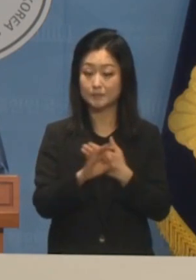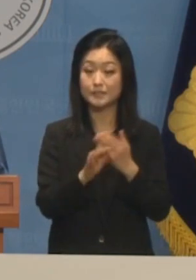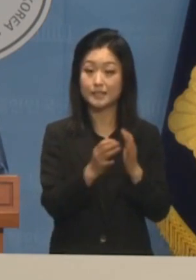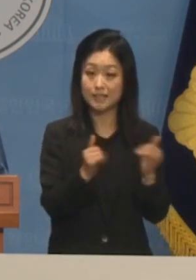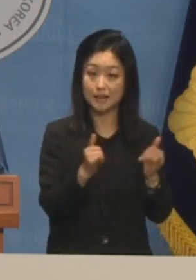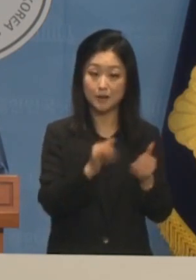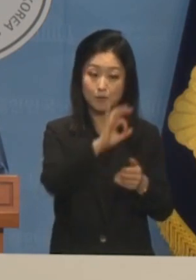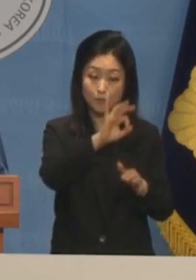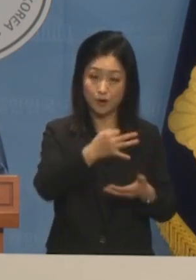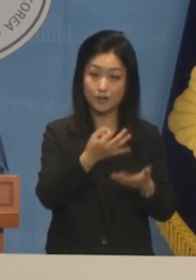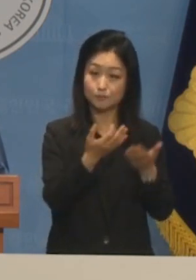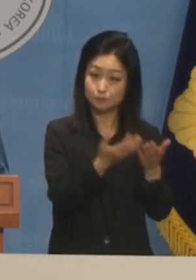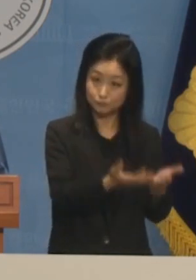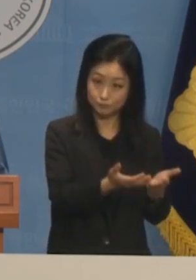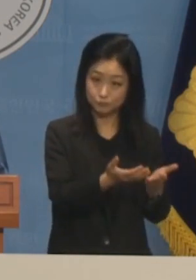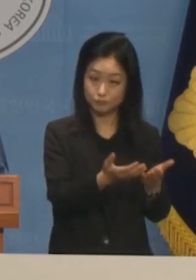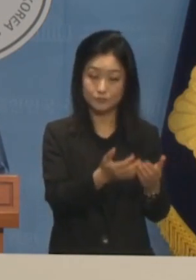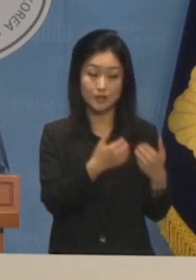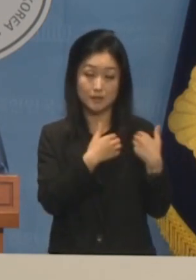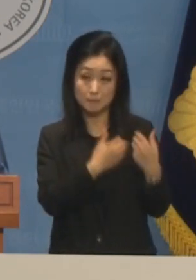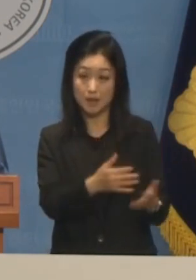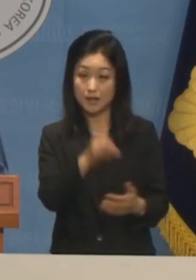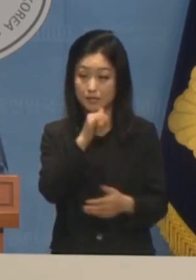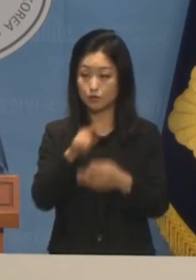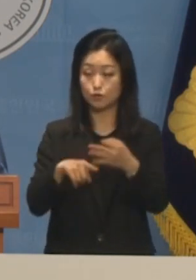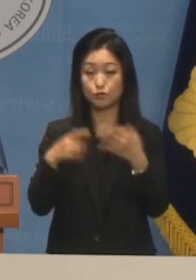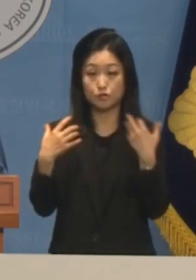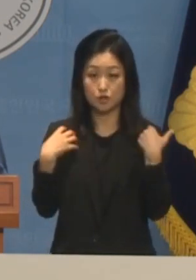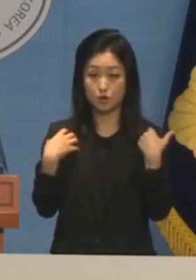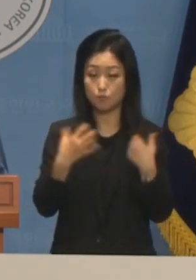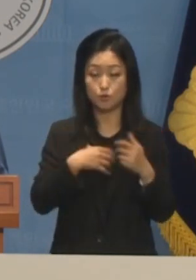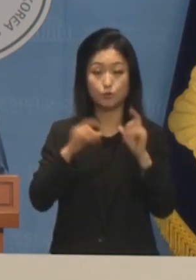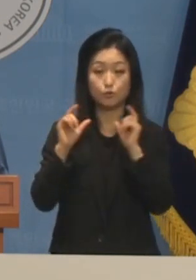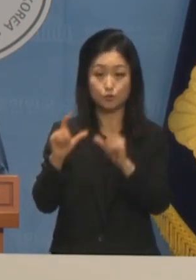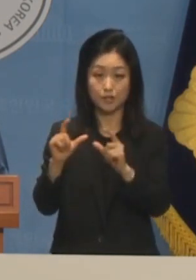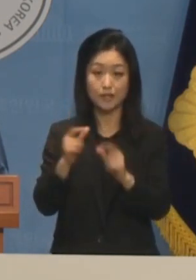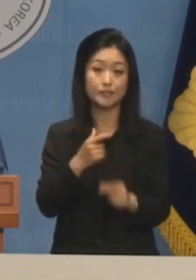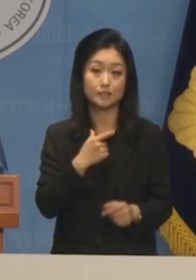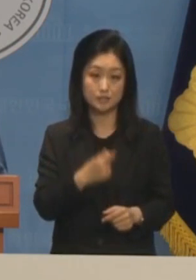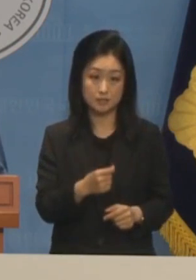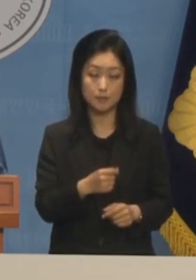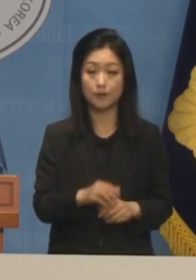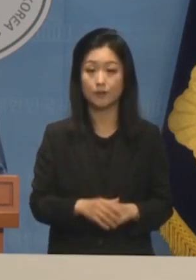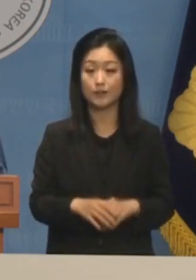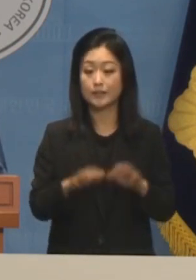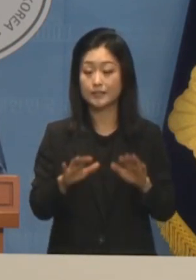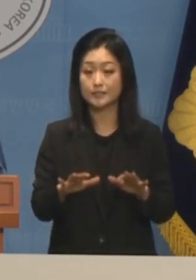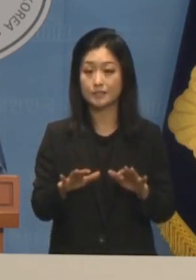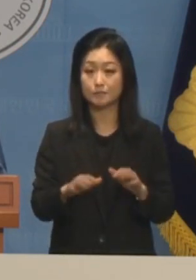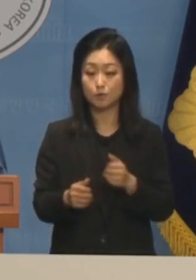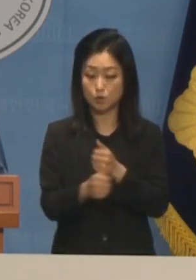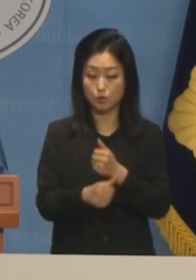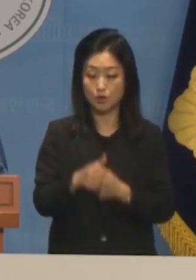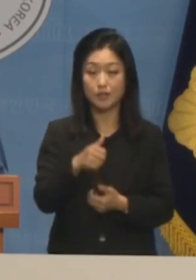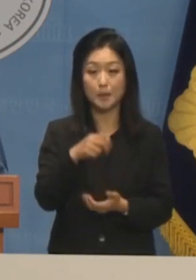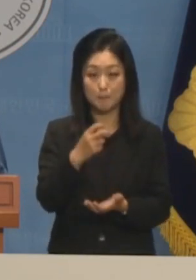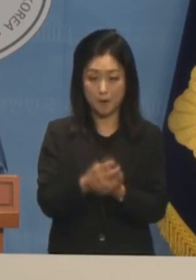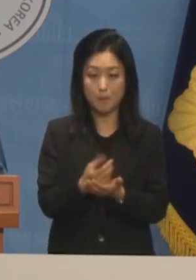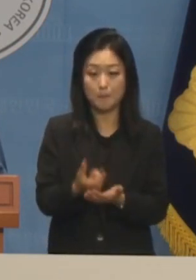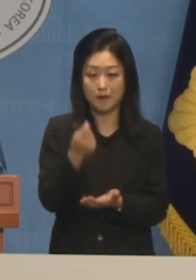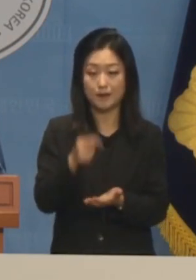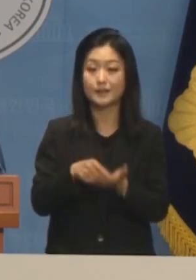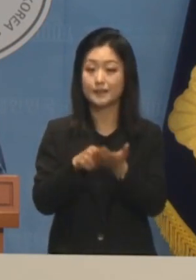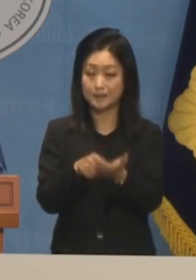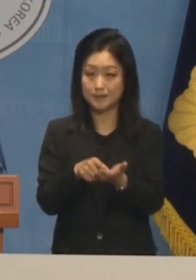열악한 처우와 불평등을 방관하고 있는 윤석열 정부를 강력히 규탄하며 이번 공무직위원회법의 조속한 입법을